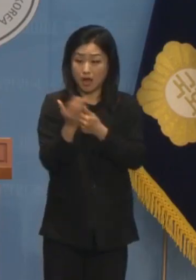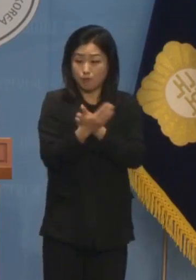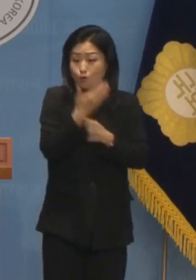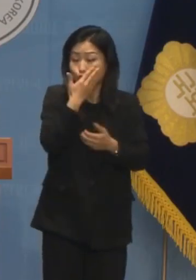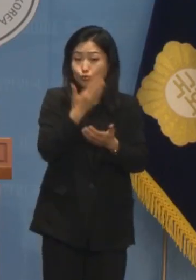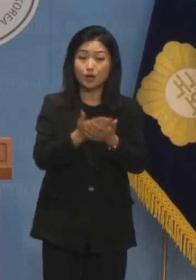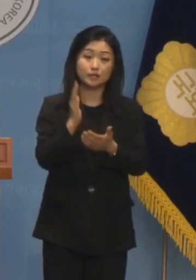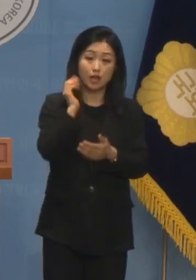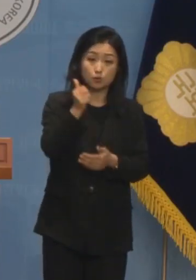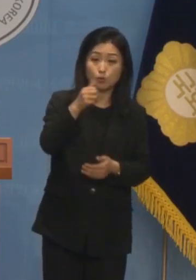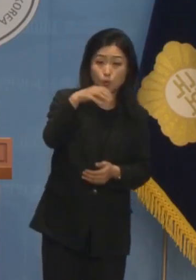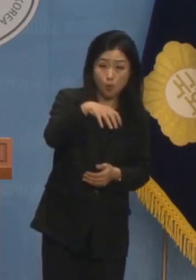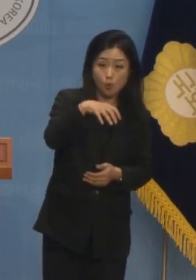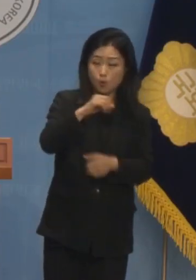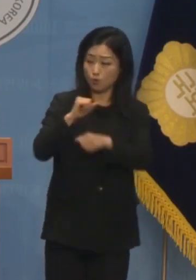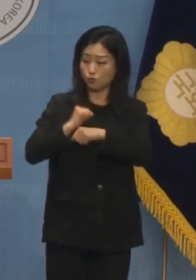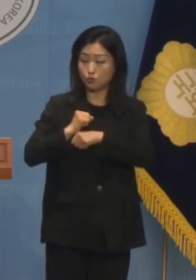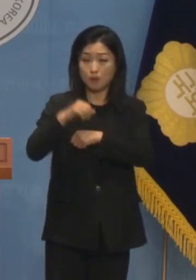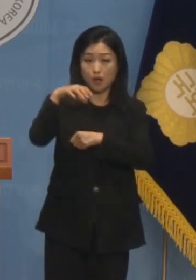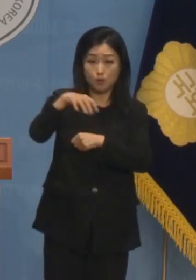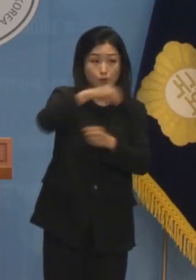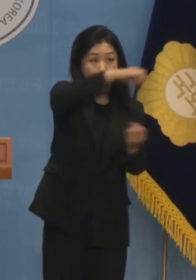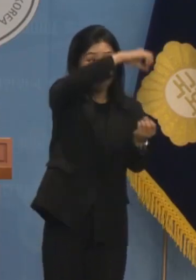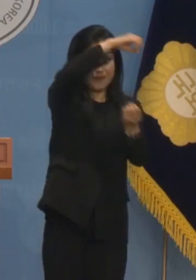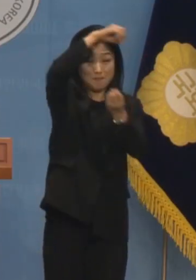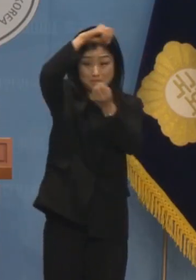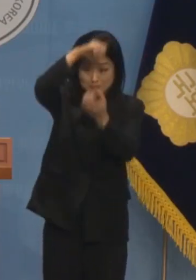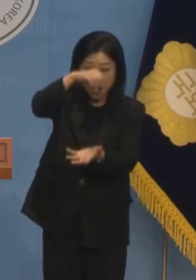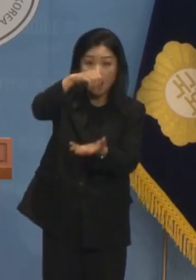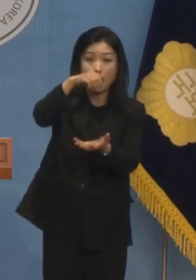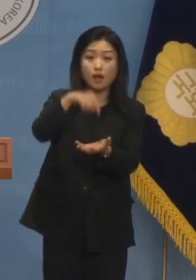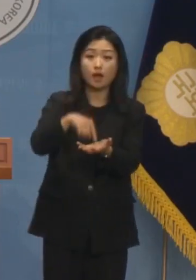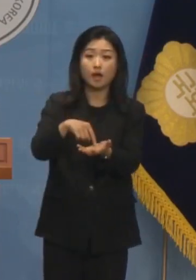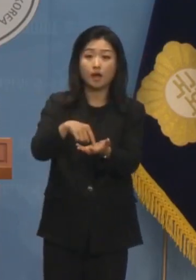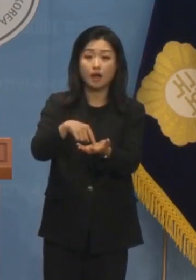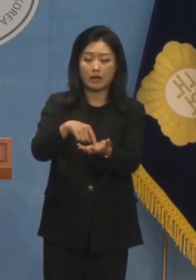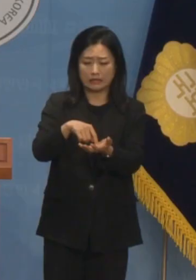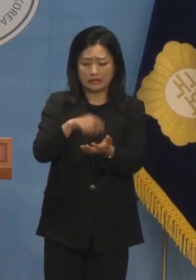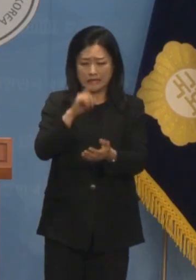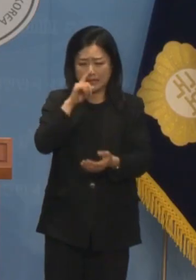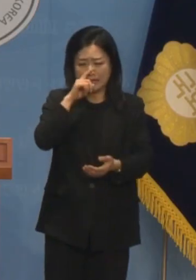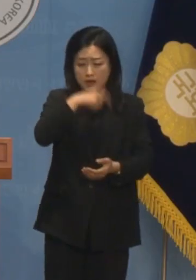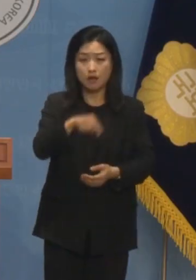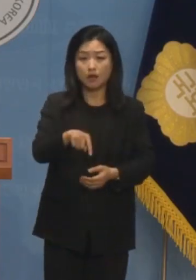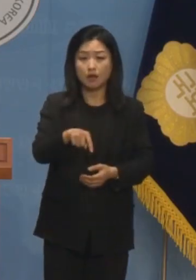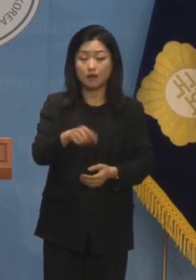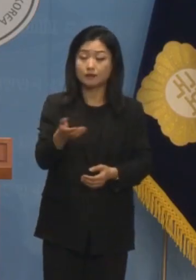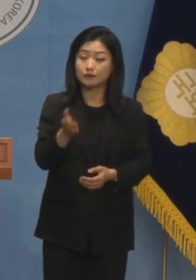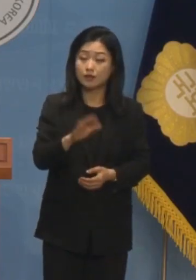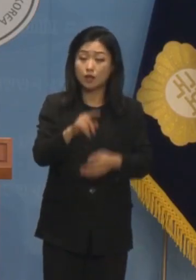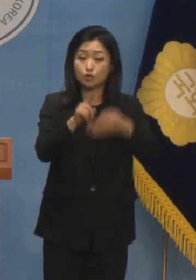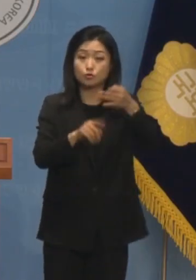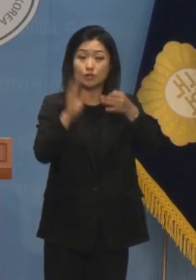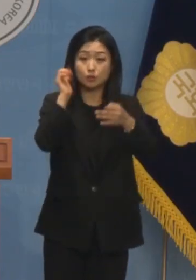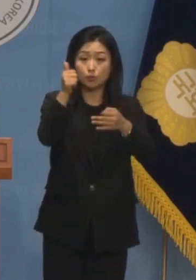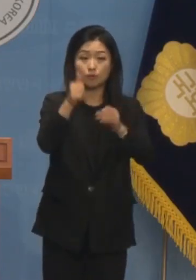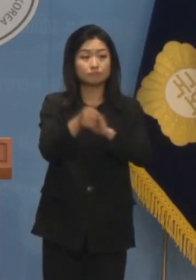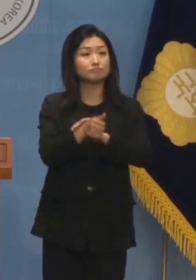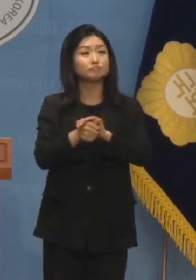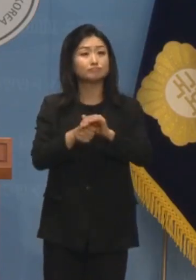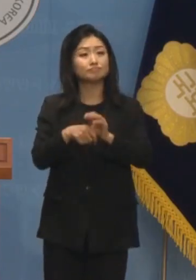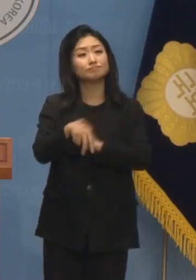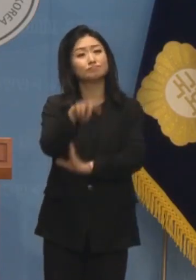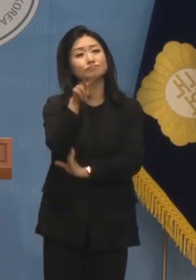심장부인 대통령실과 국방부까지 뚫고 들어왔었죠. 그런데도 윤석열 대통령은 손 놓고